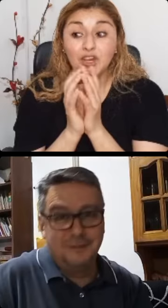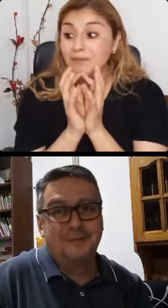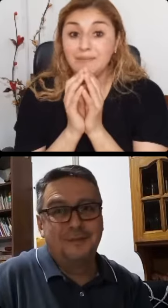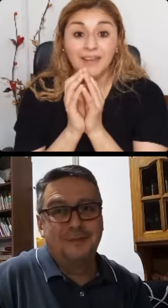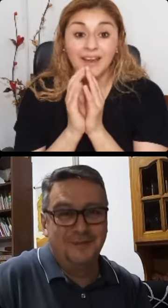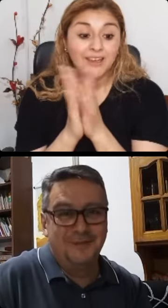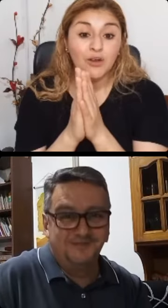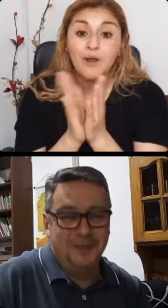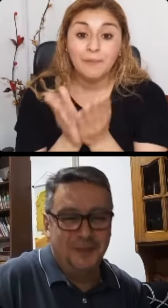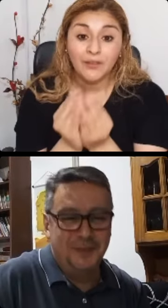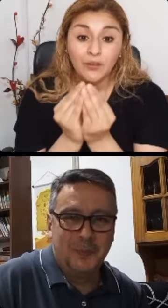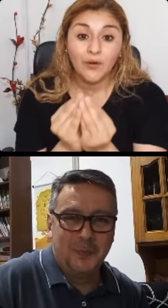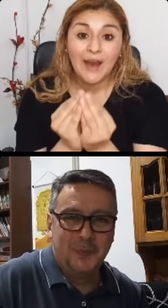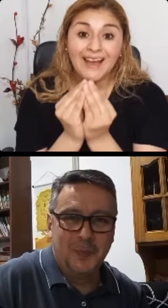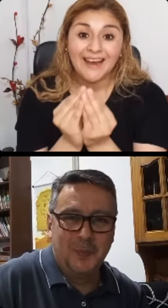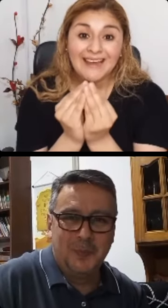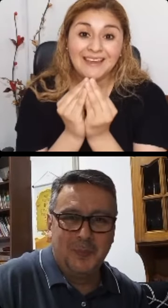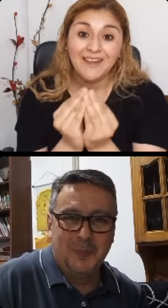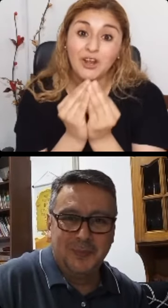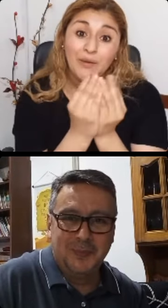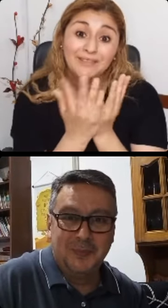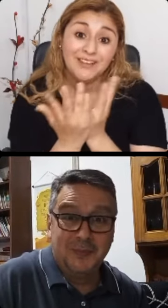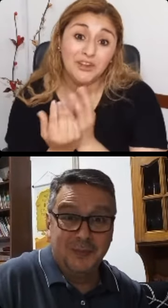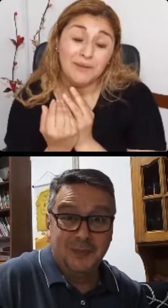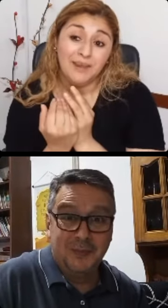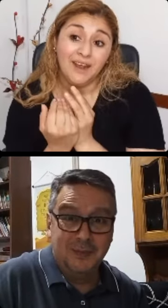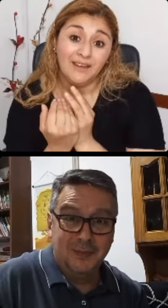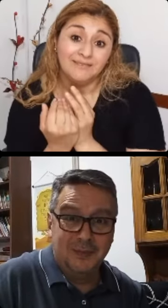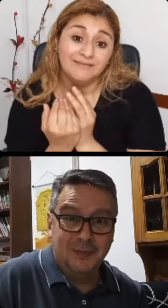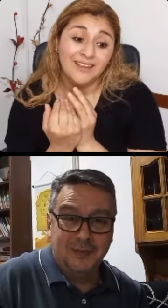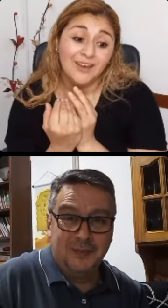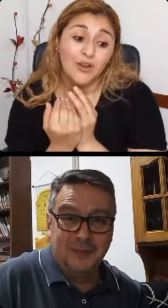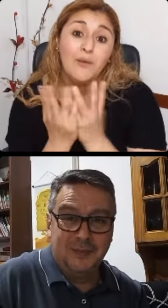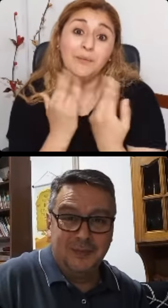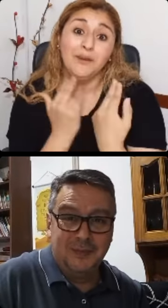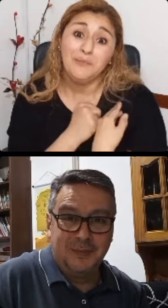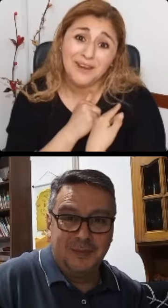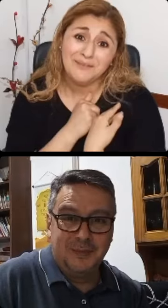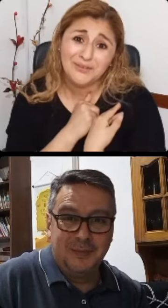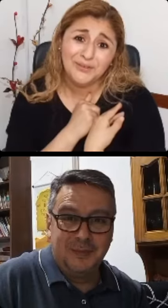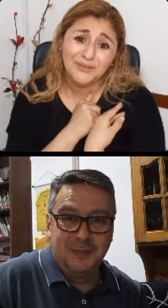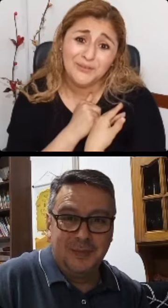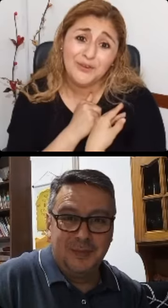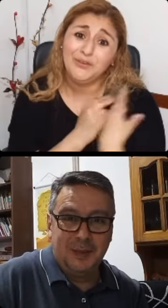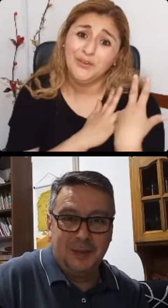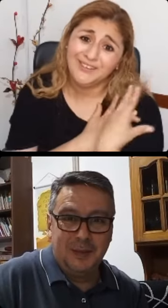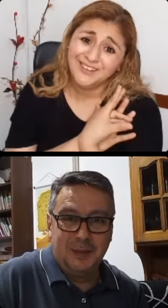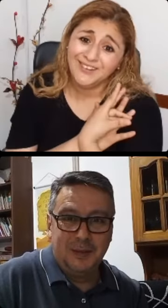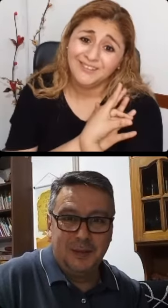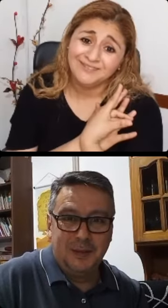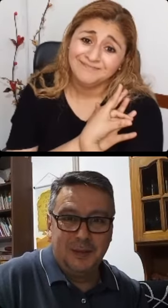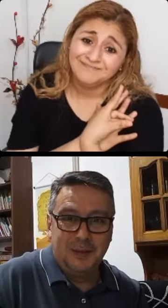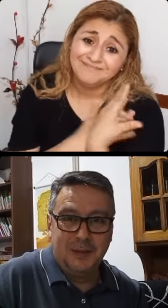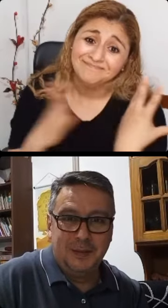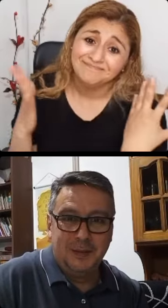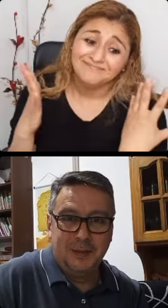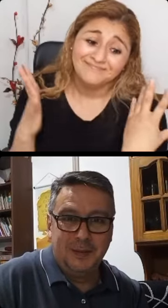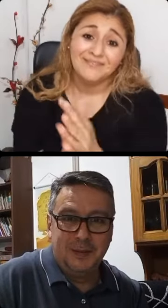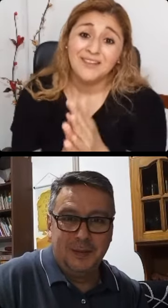como el Señor me mira y como aprendo a saber como el Señor me mira como aprendo a mirarme yo como los ojos del Señor